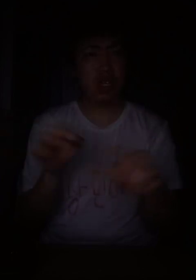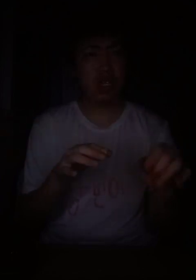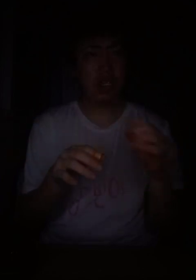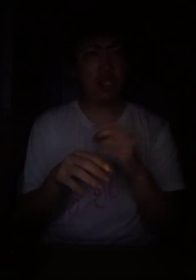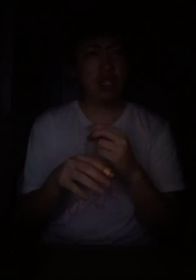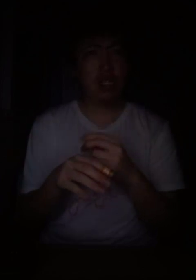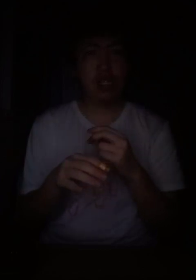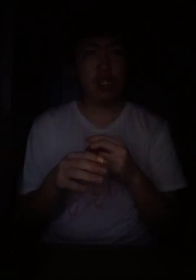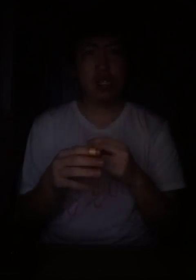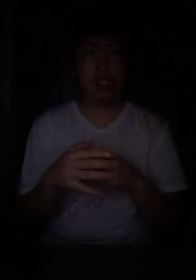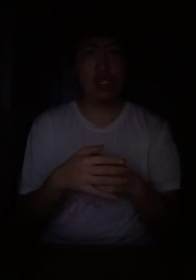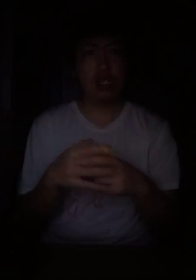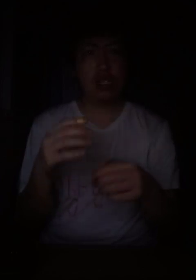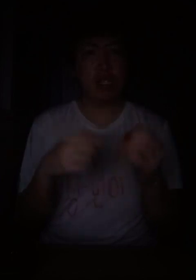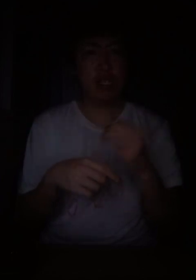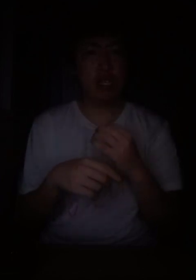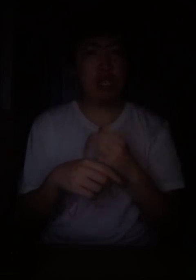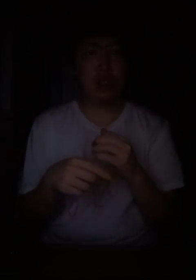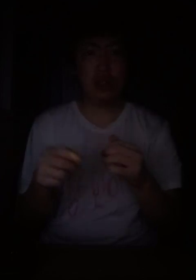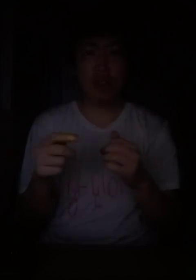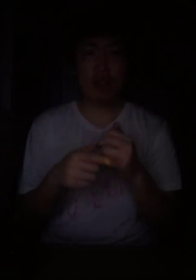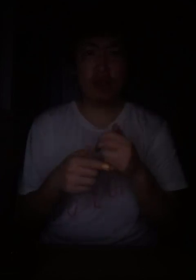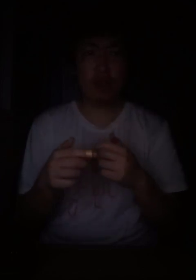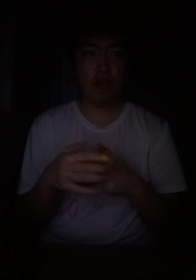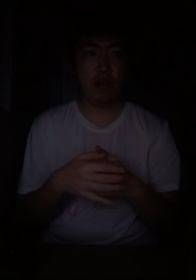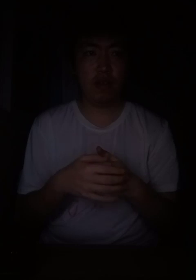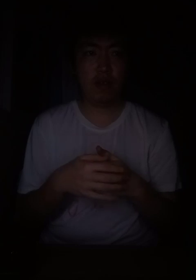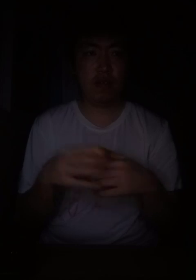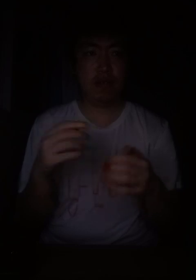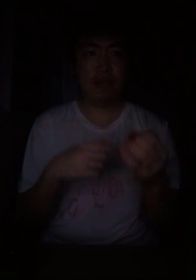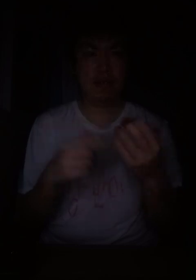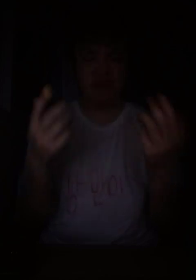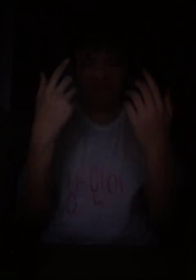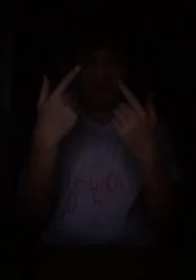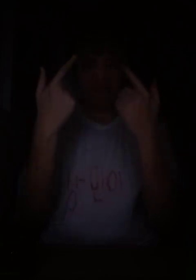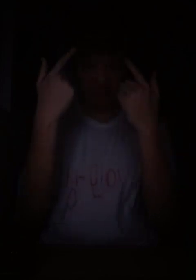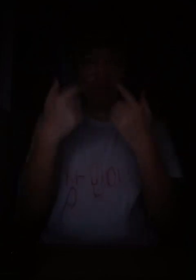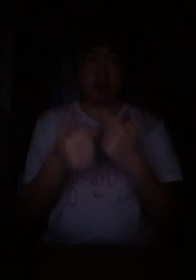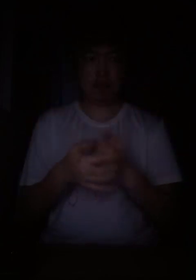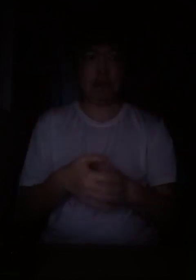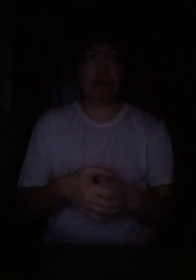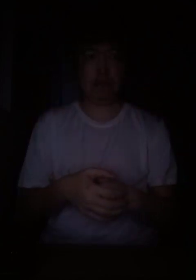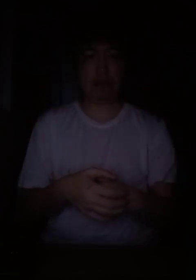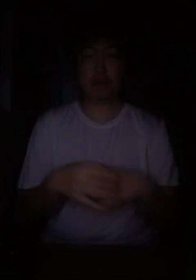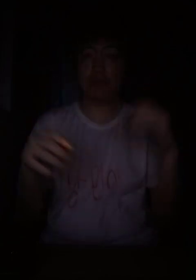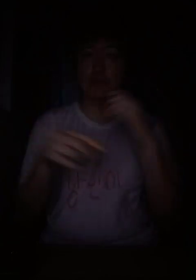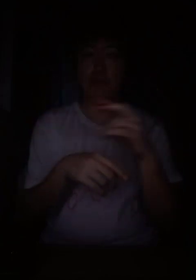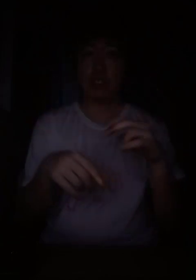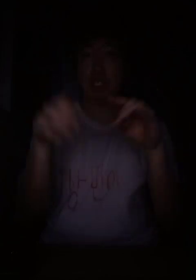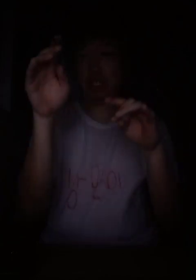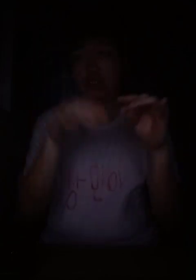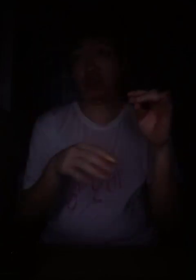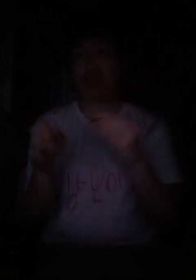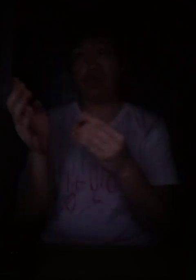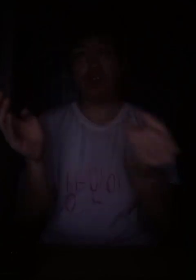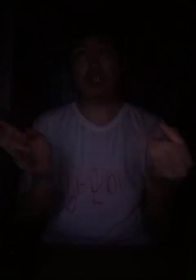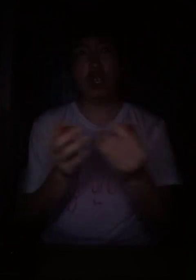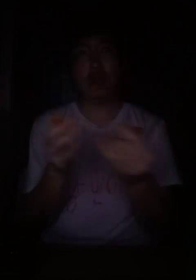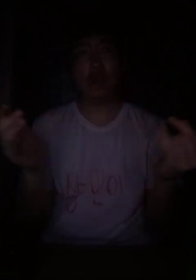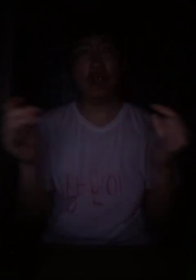이게 발이 자꾸 빠지잖아요. 자꾸 빠지면 동물들이 스트레스를 받게 되는 거죠. 이중으로 쌓아둔 우리와 철망 바닥은